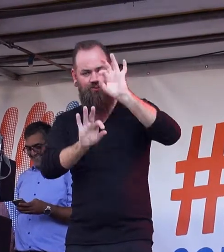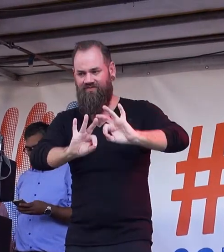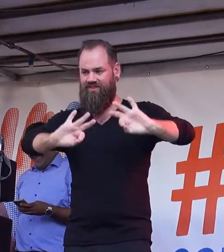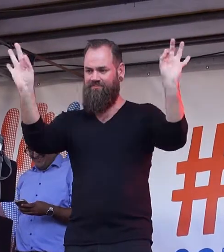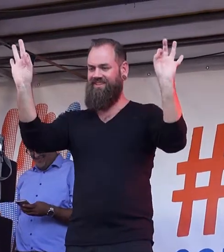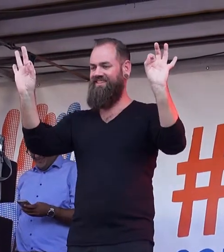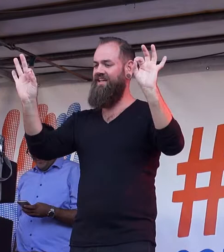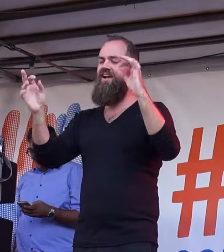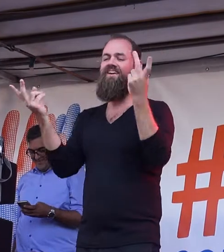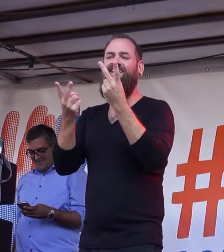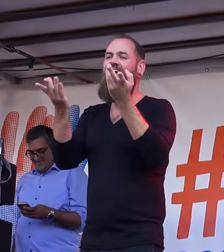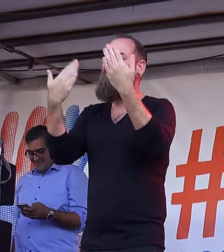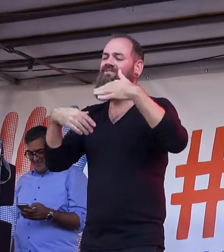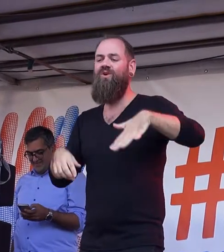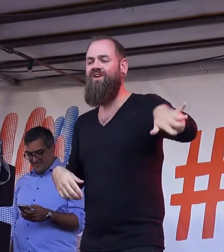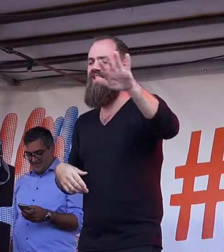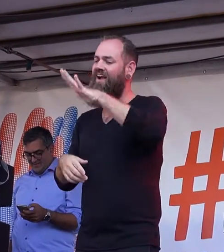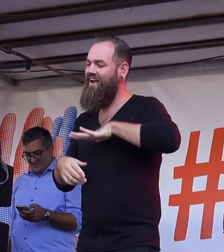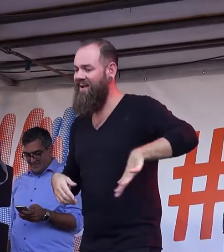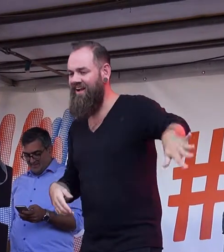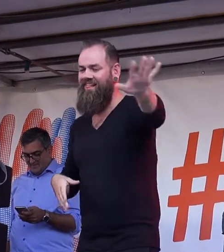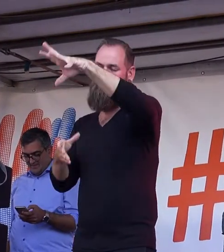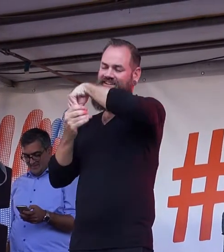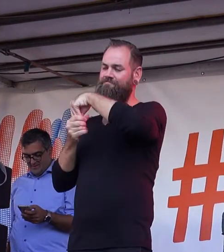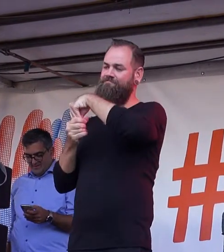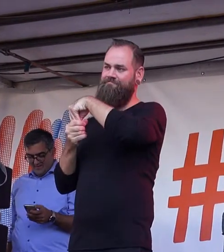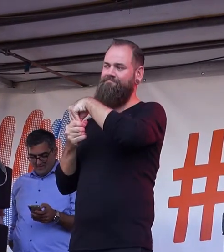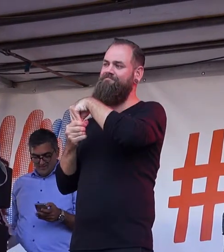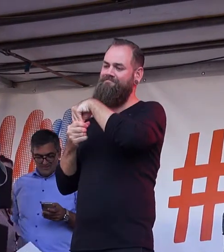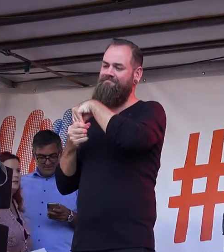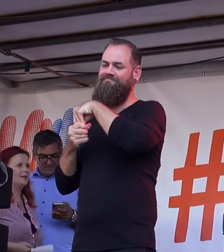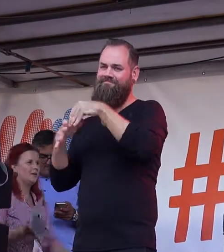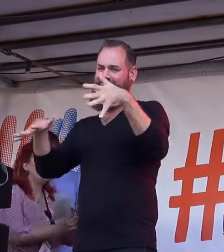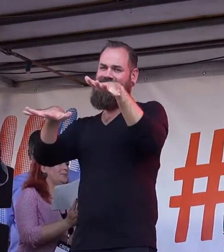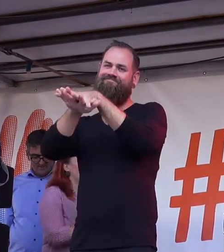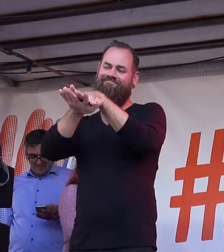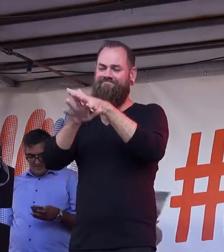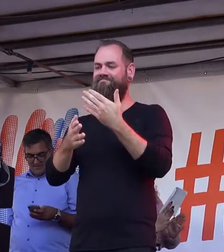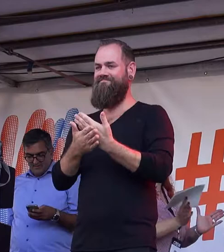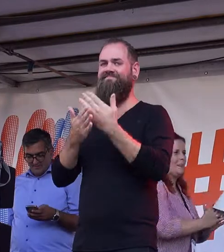herkommen, egal wie sie aussehen, egal welcher Religion sie angehören. Vielen Dank.